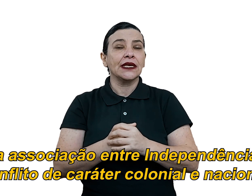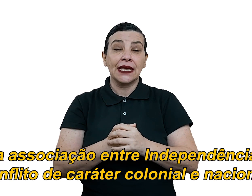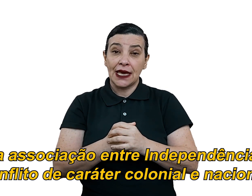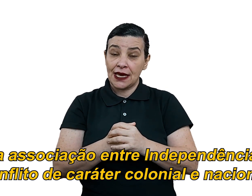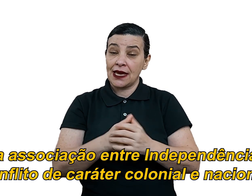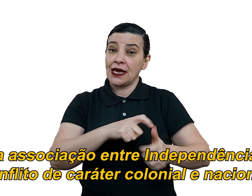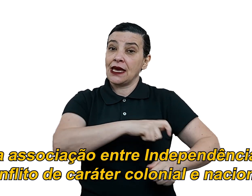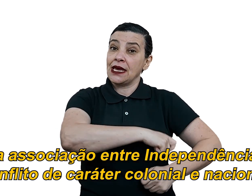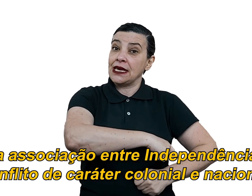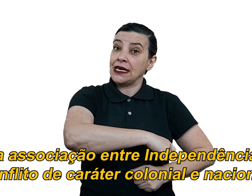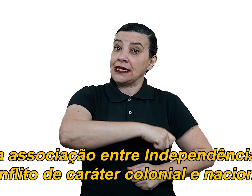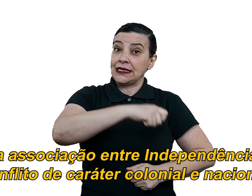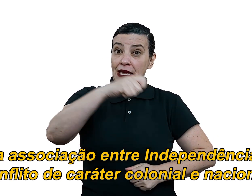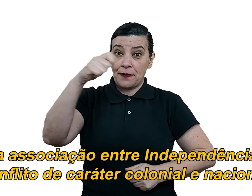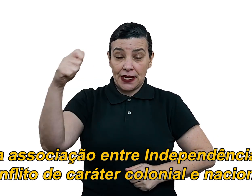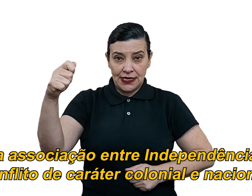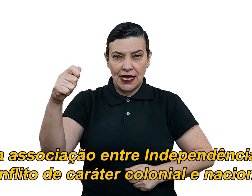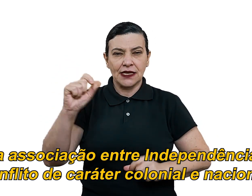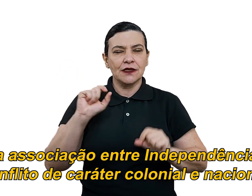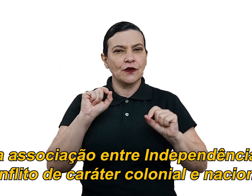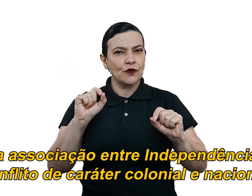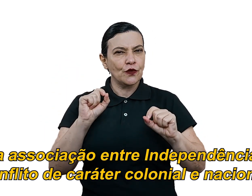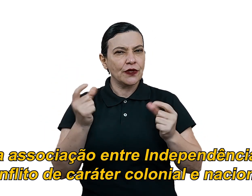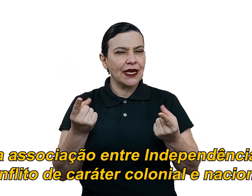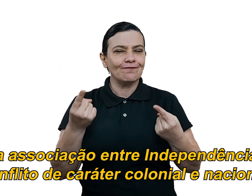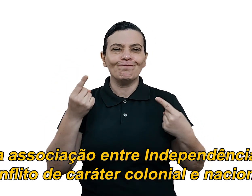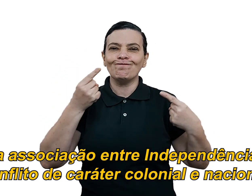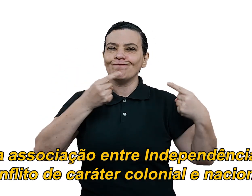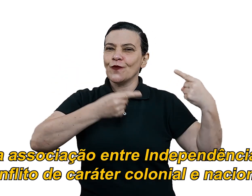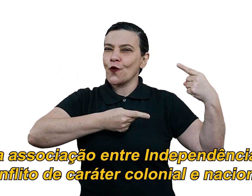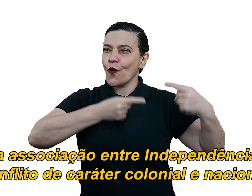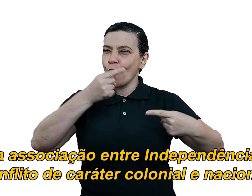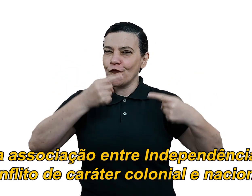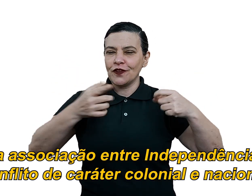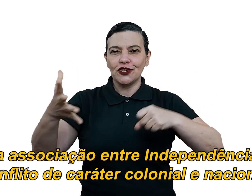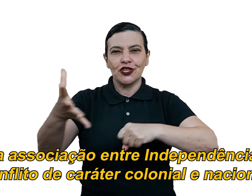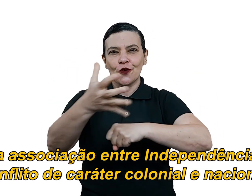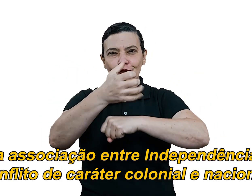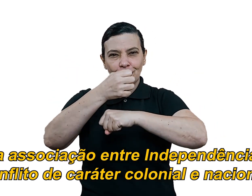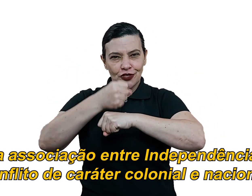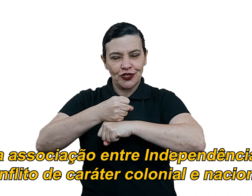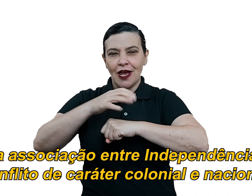entre independência e um conflito de caráter